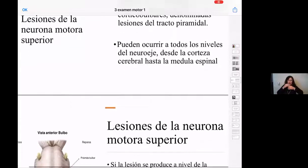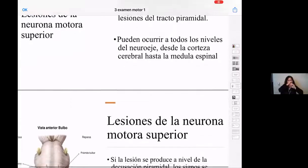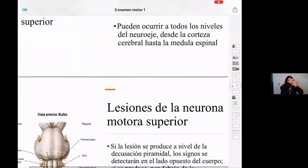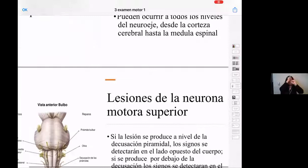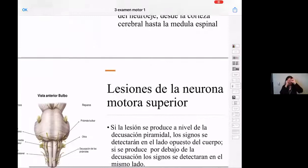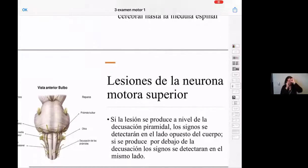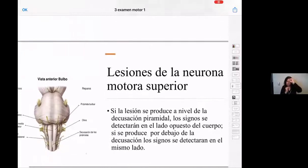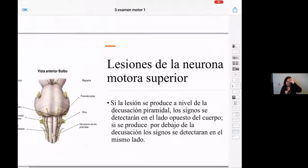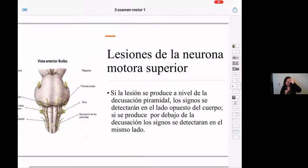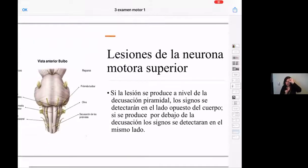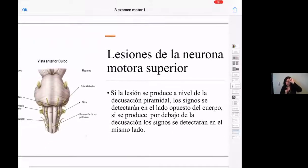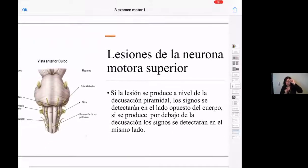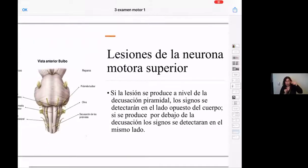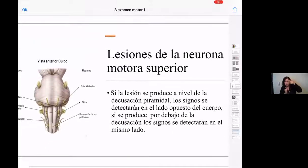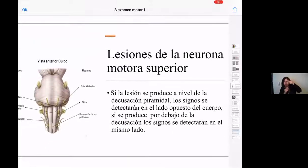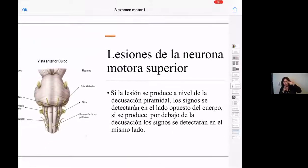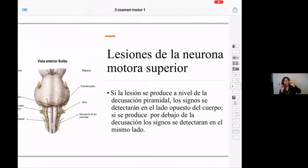espinal, ¿ya?